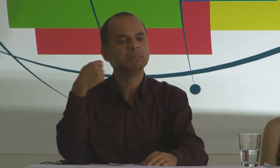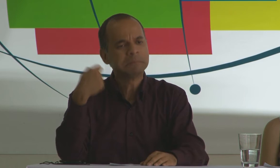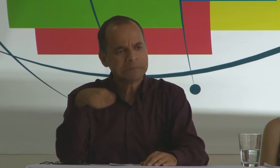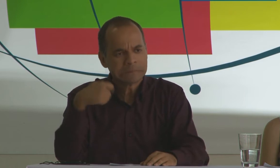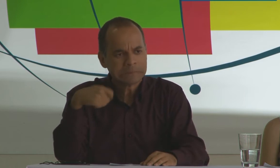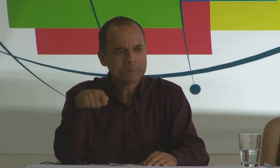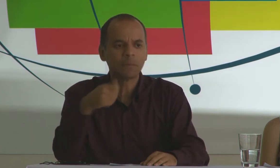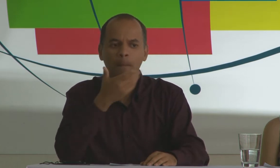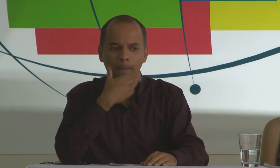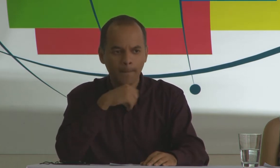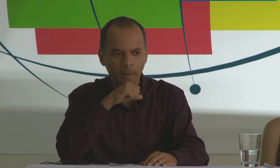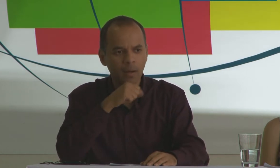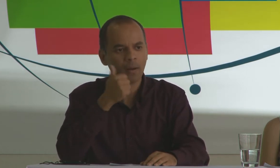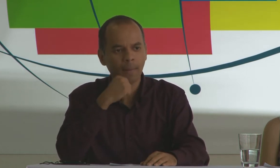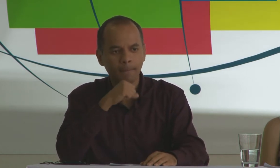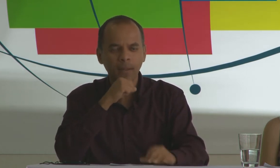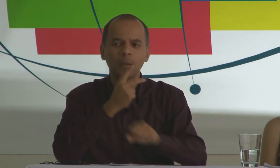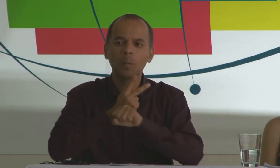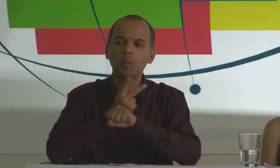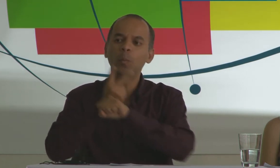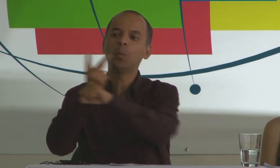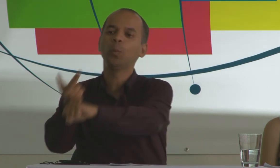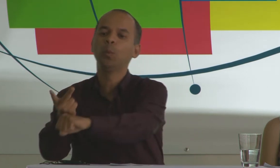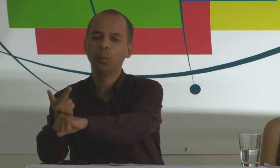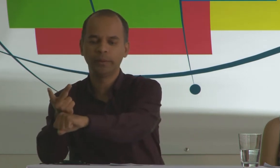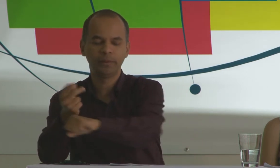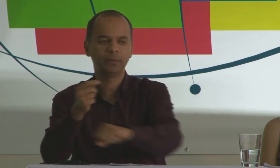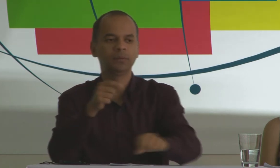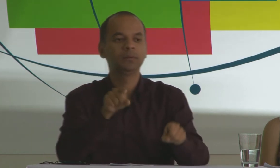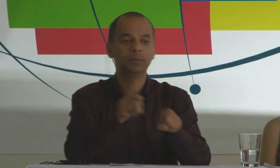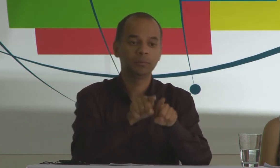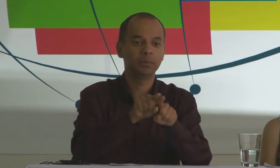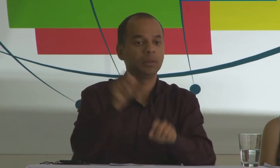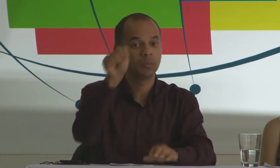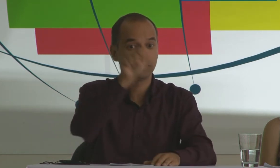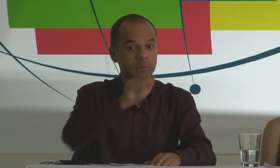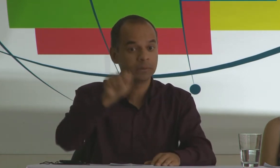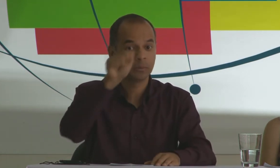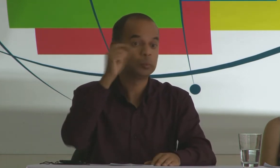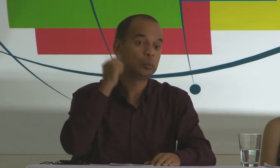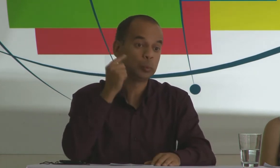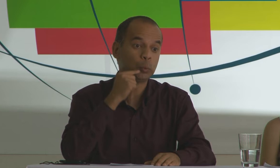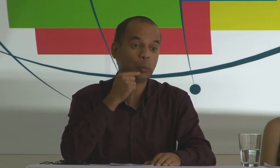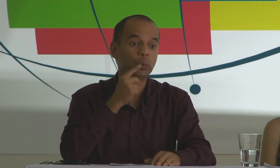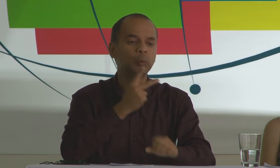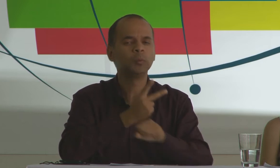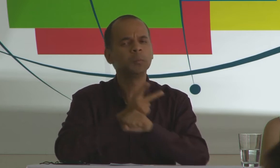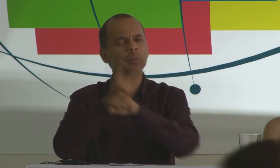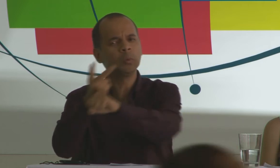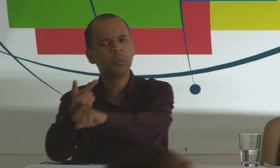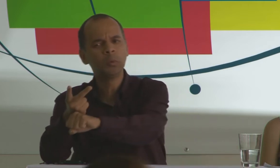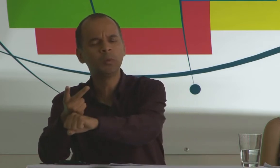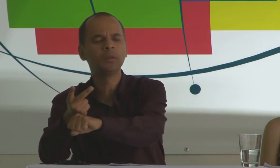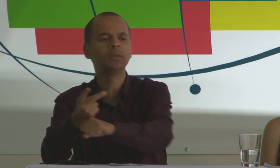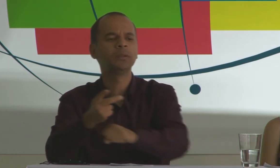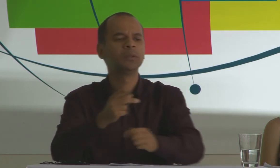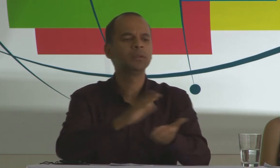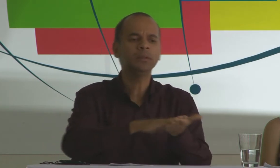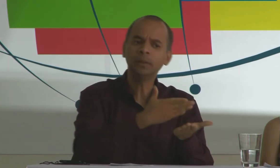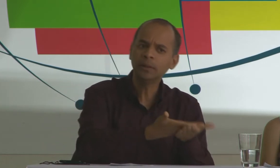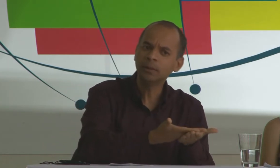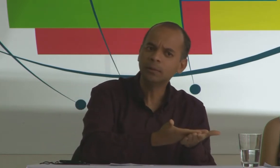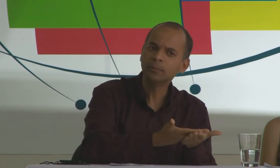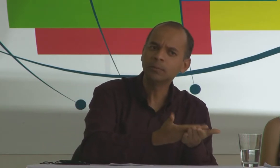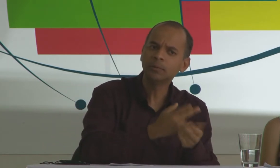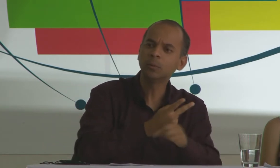quando o bebê nasce surdo, é essencial que o pai e a mãe procurem de alguma plataforma, alguma assistência, vá à Associação de